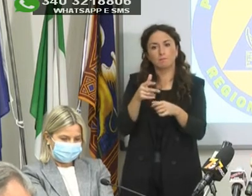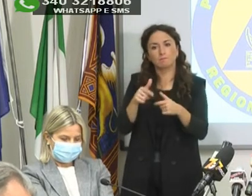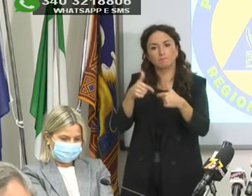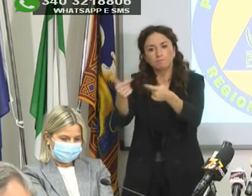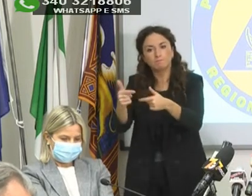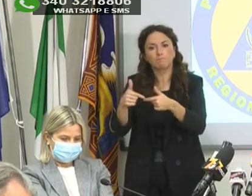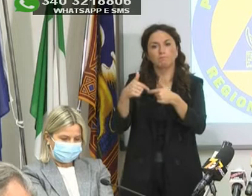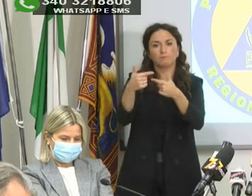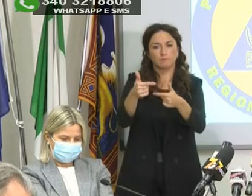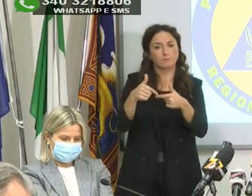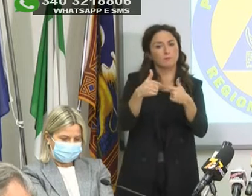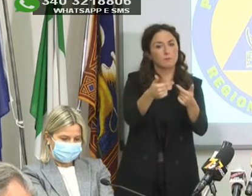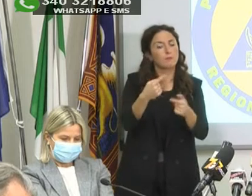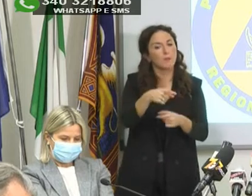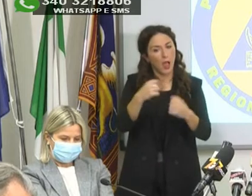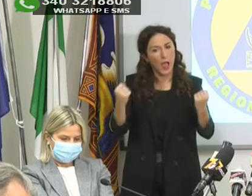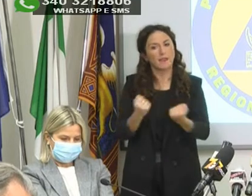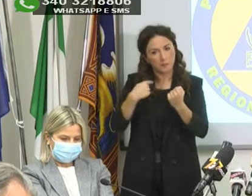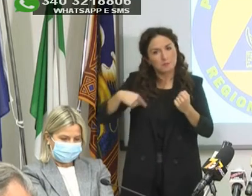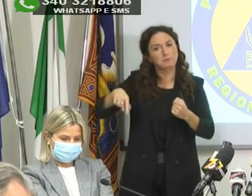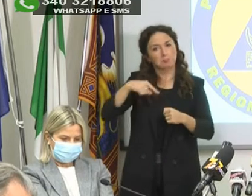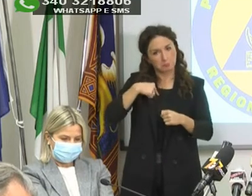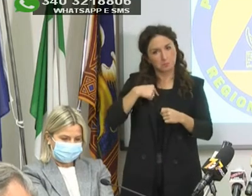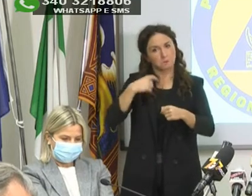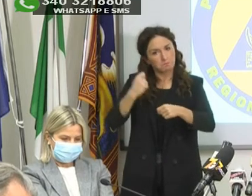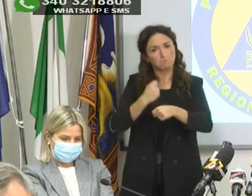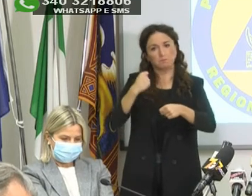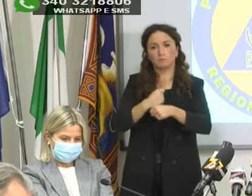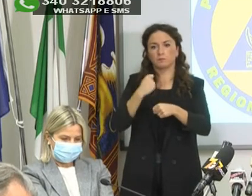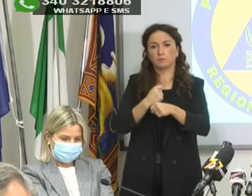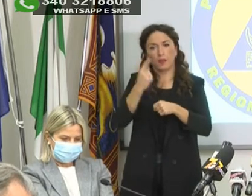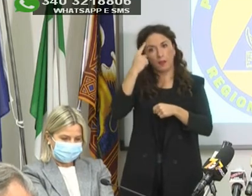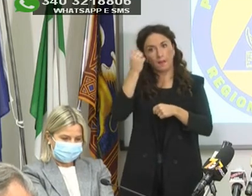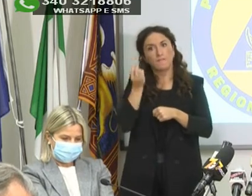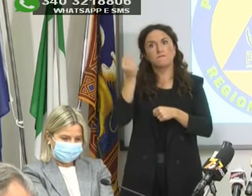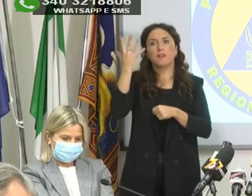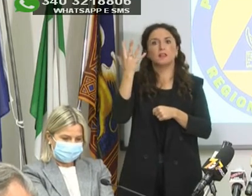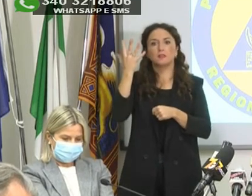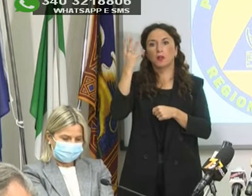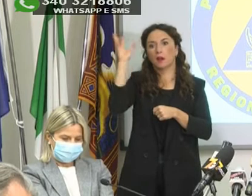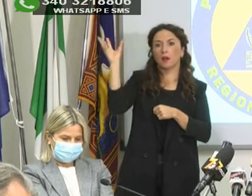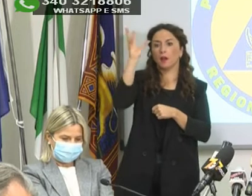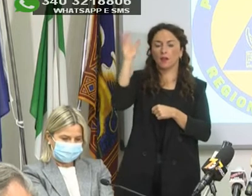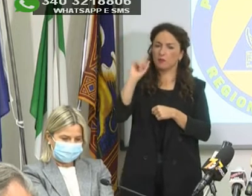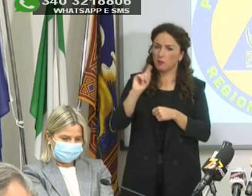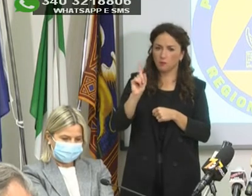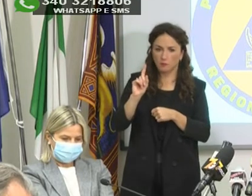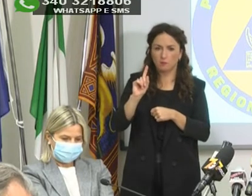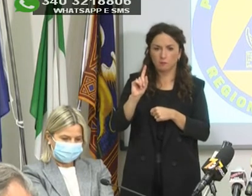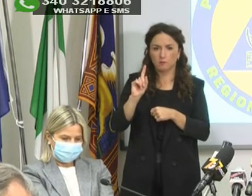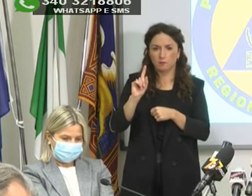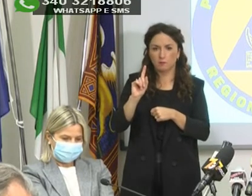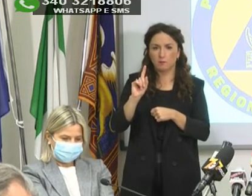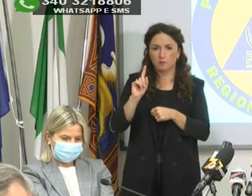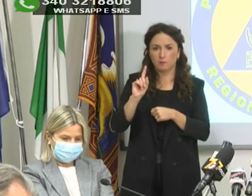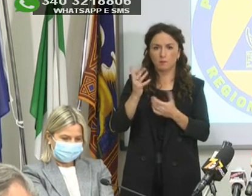la plasmaferesi è un'attività che facciamo. Non è un'invenzione fantascientifica, perché no, è vecchia come la notte dei tempi,